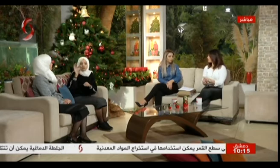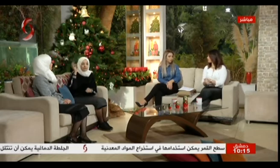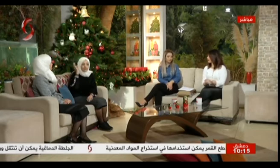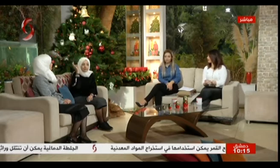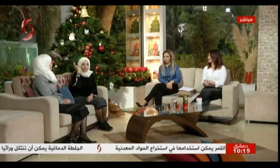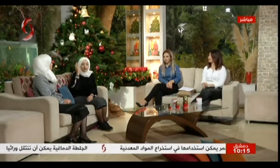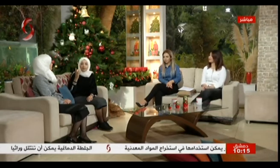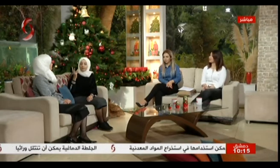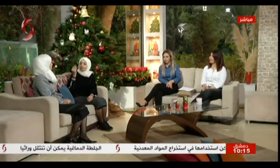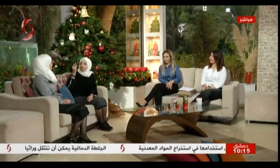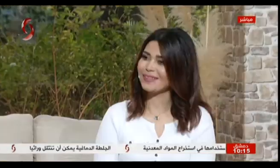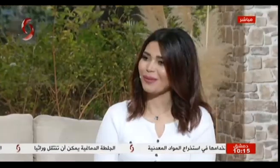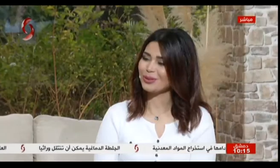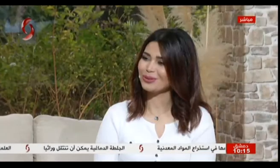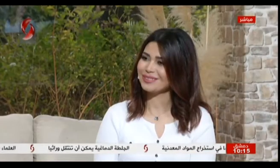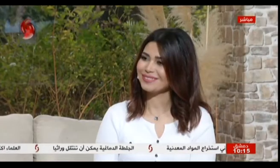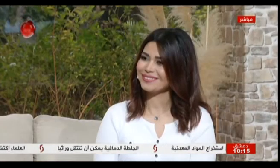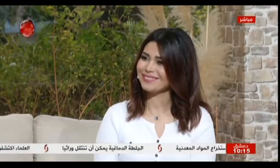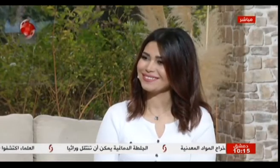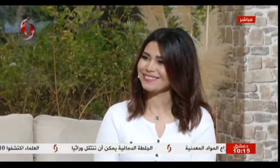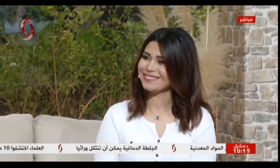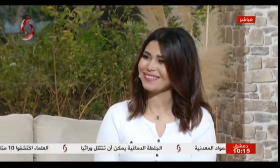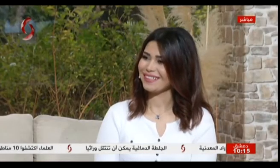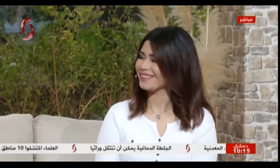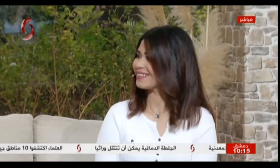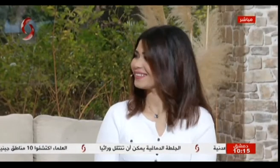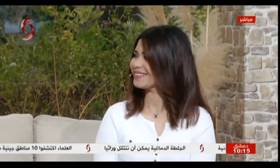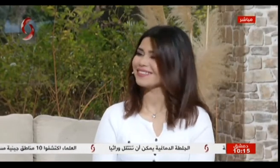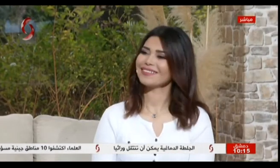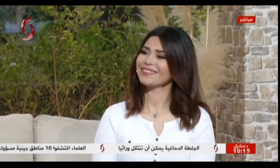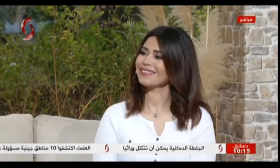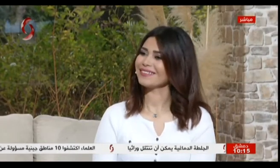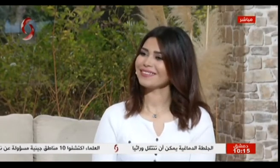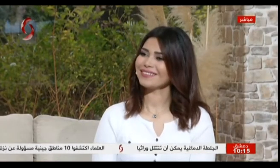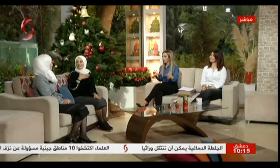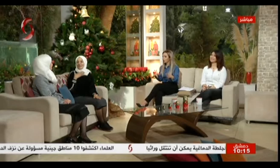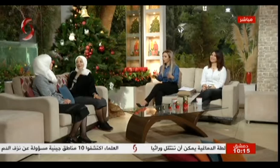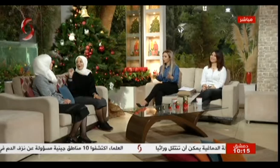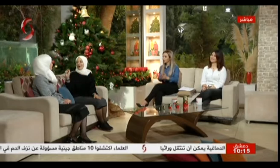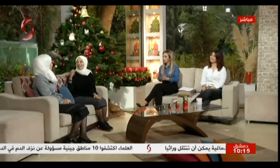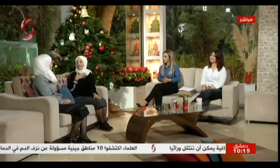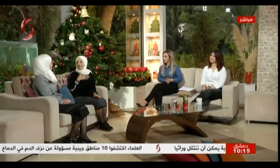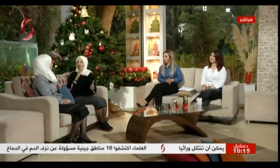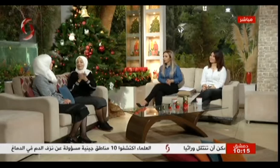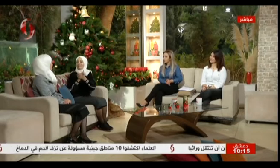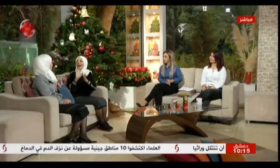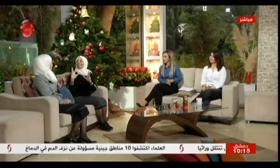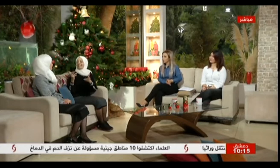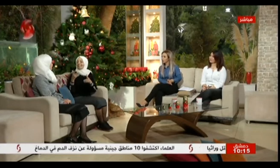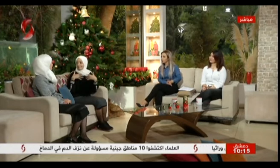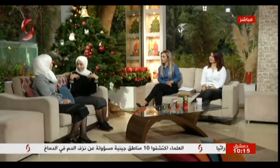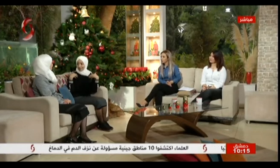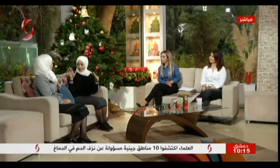العاديين ما بيقدروا بيجيبوا هي النتيجه العاليه اللي عم بتكون. شعور رفقاتك كيف كان التفاعل؟ رفقاتك